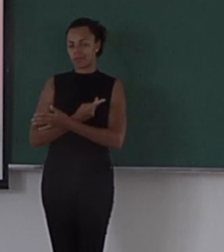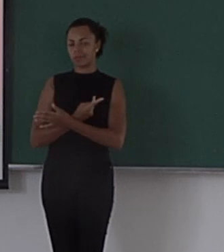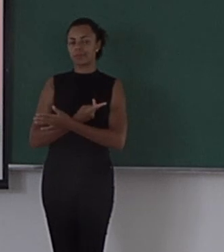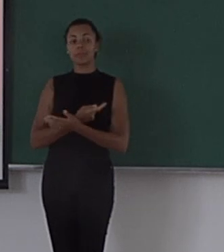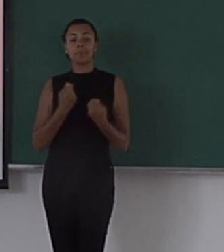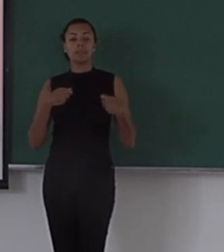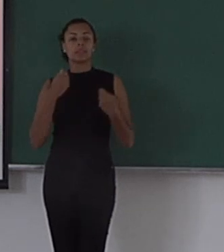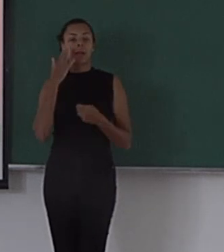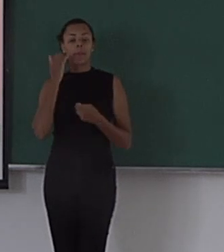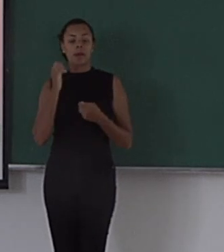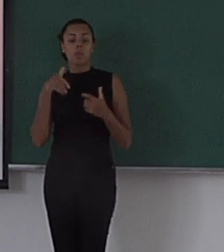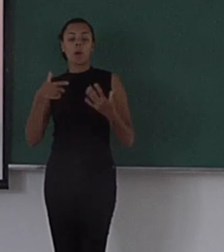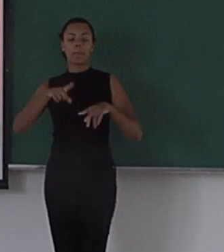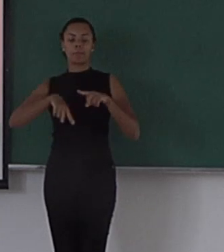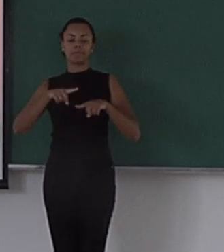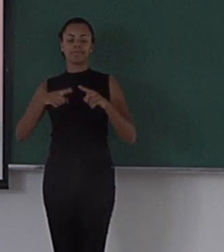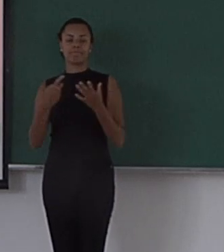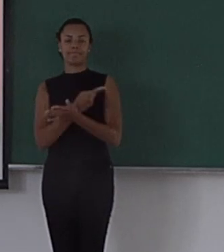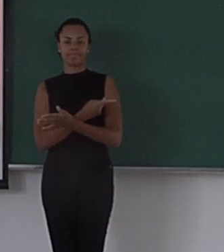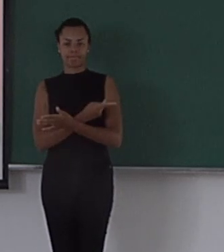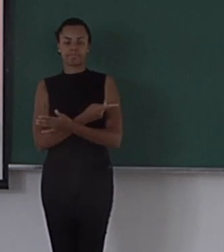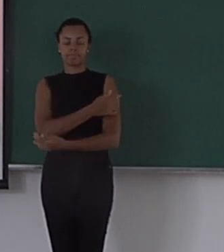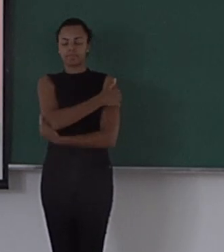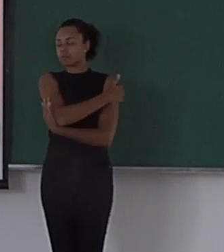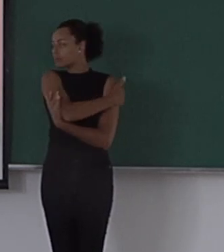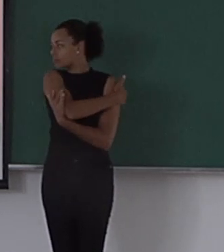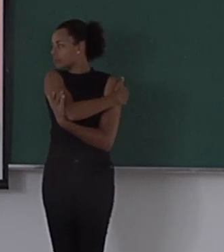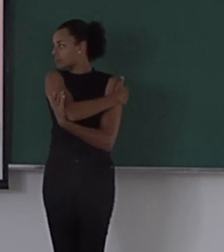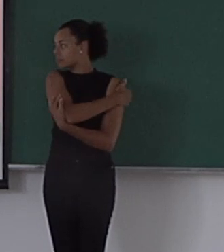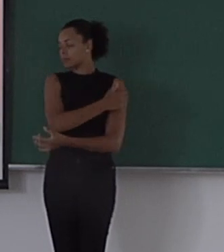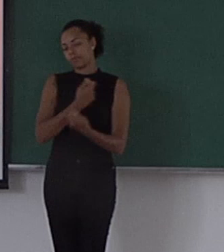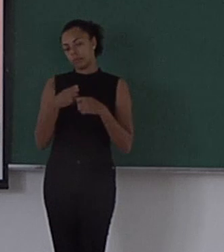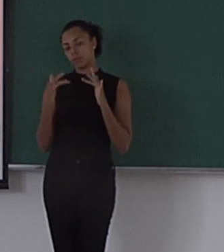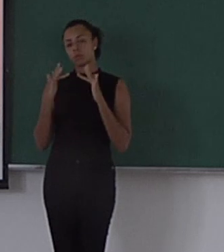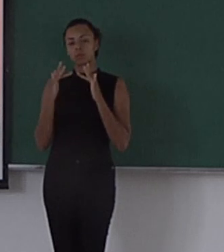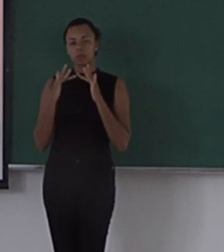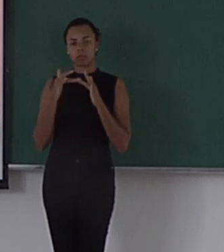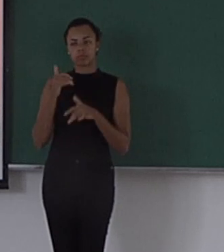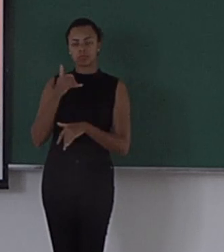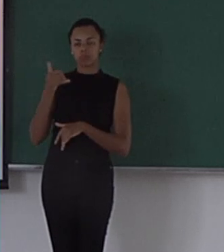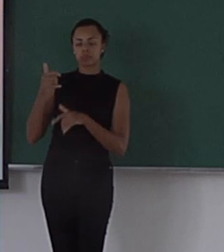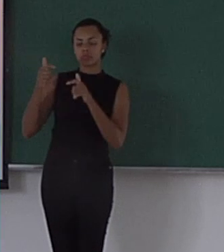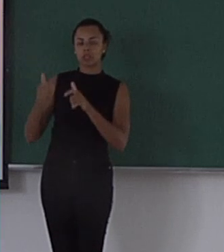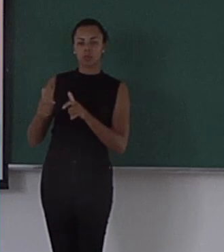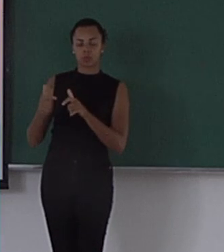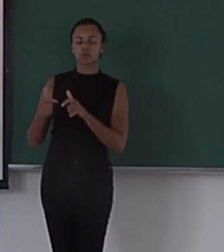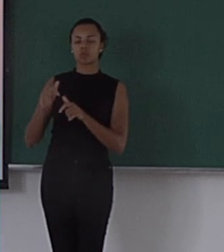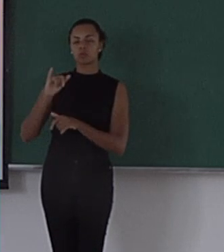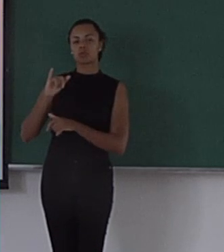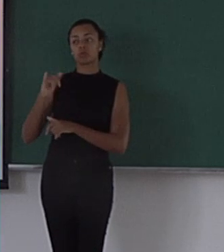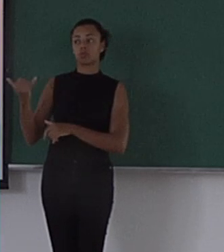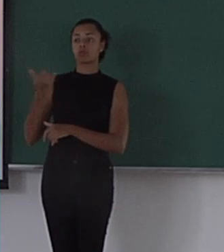que saber o agente etiológico. A gente faz contato lá com o centro de intoxicação e eles passam